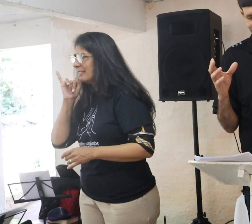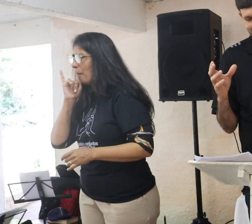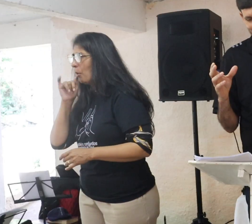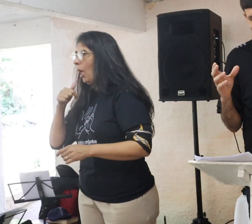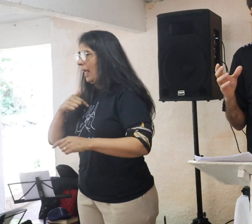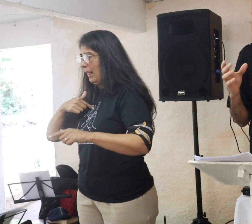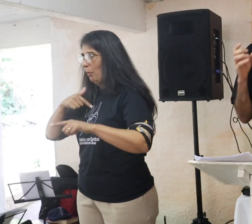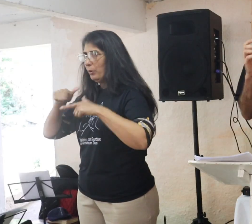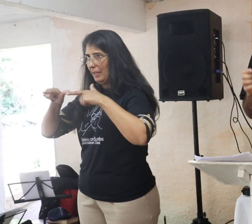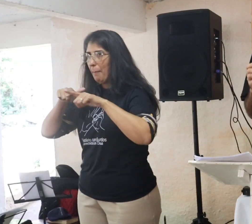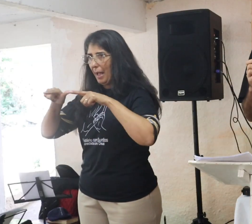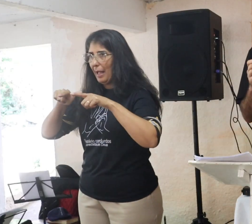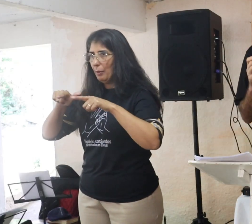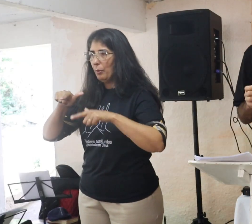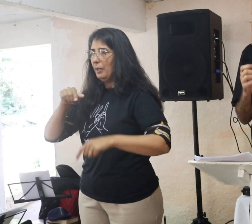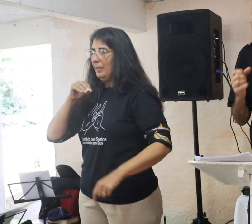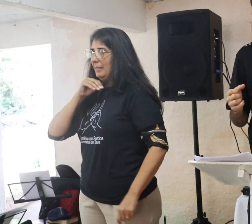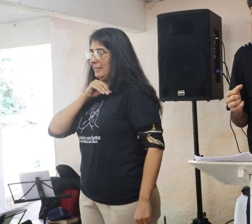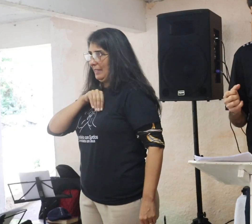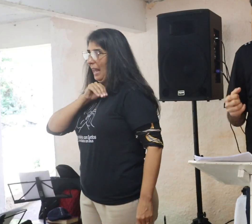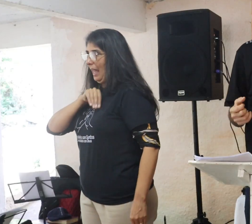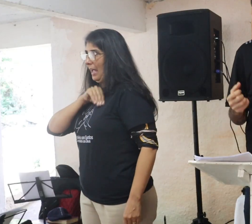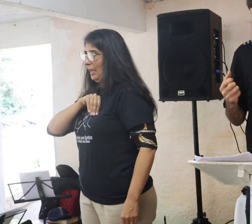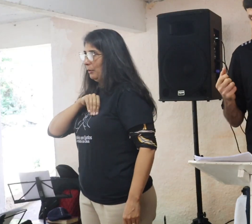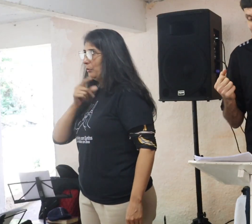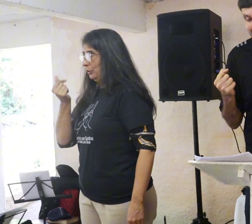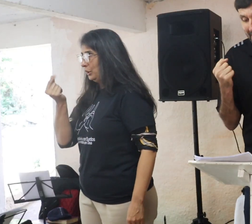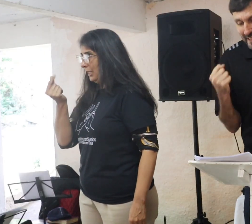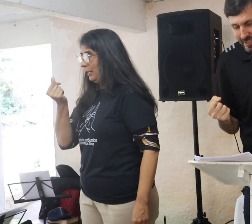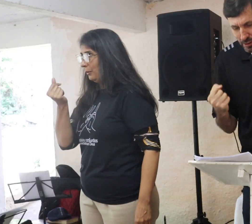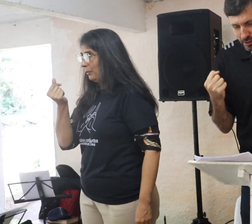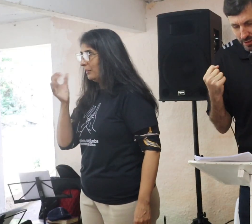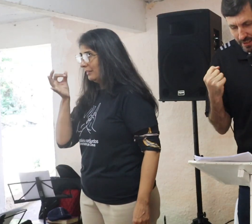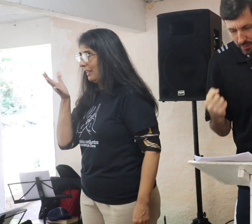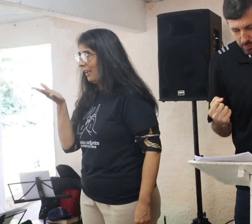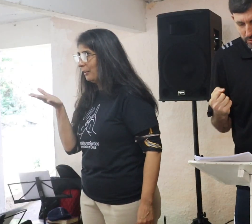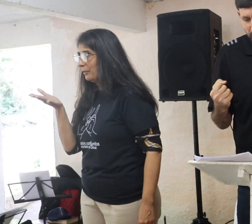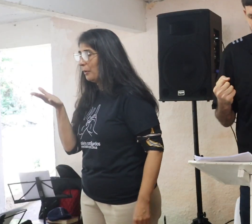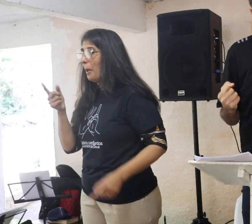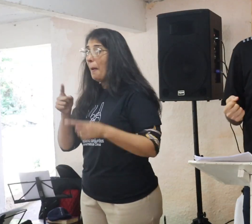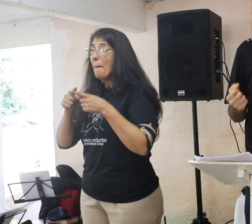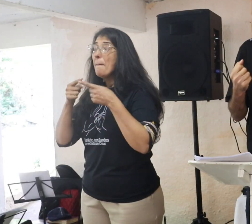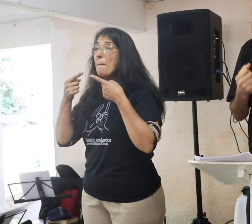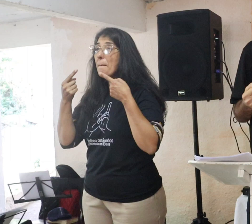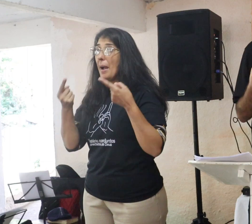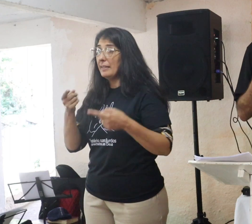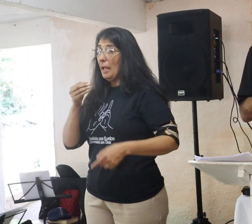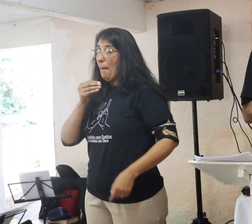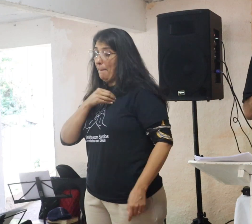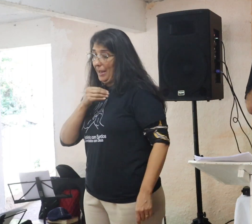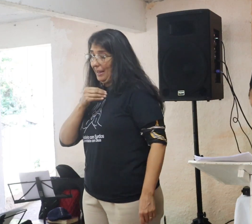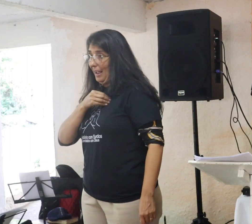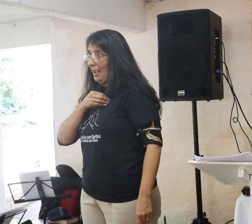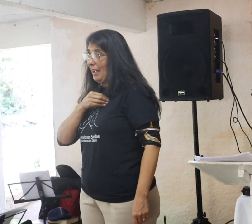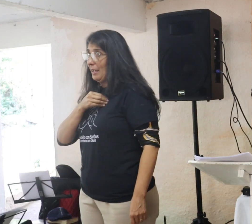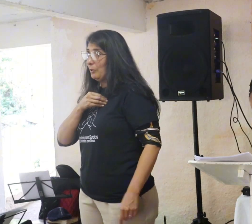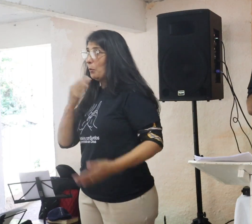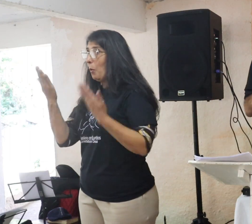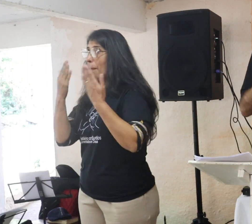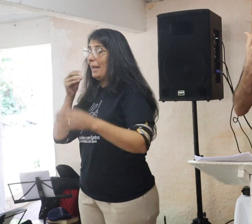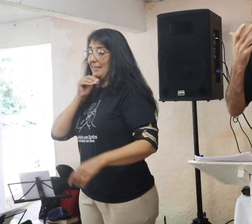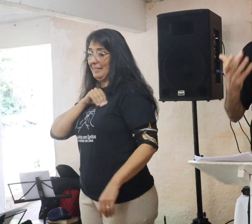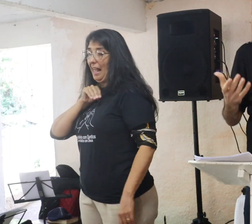é? O salário do pecado é a morte, mas o presente de Deus é a vida eterna em